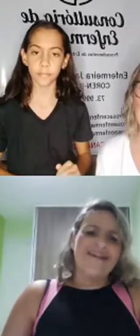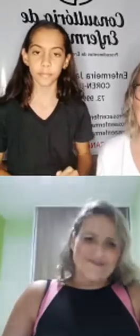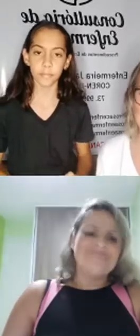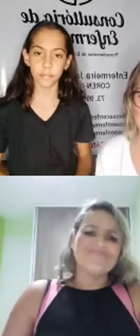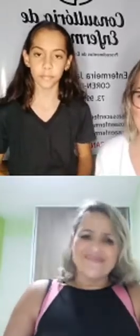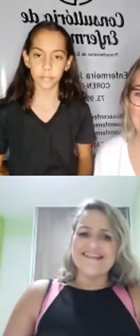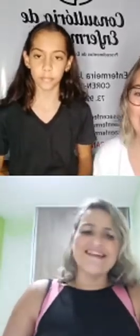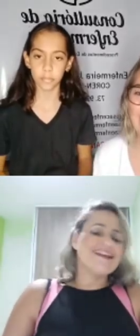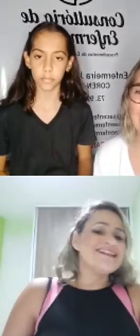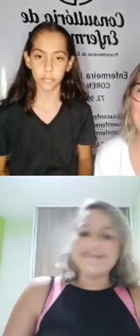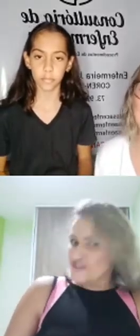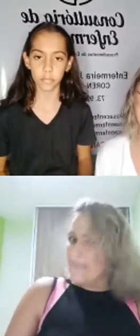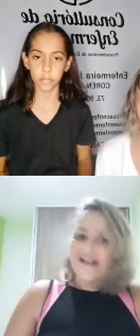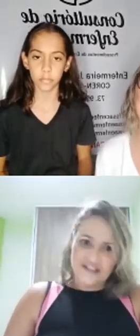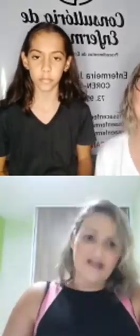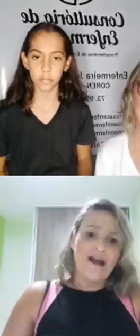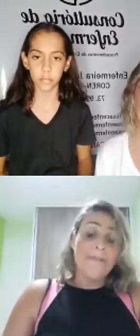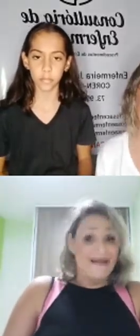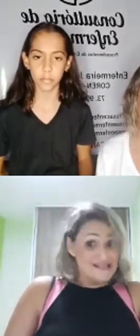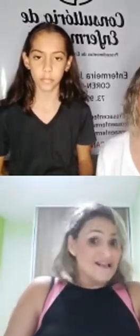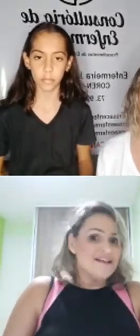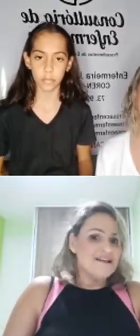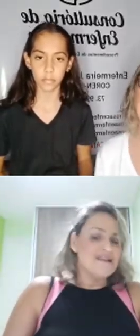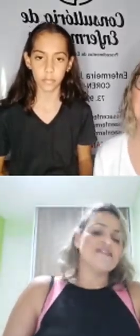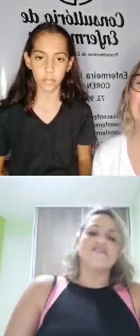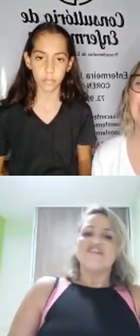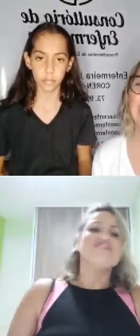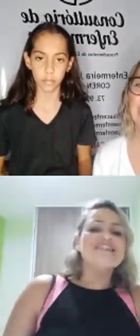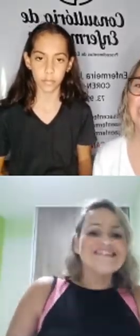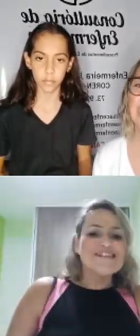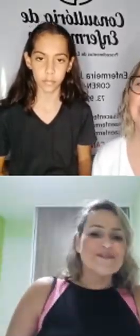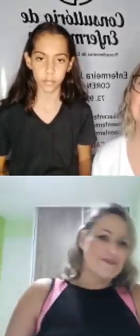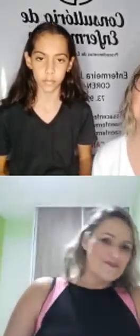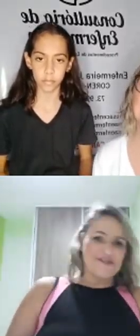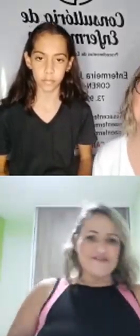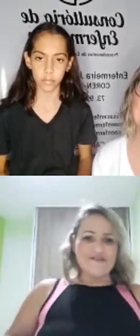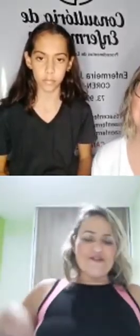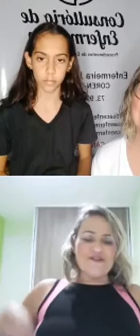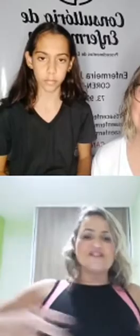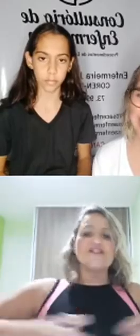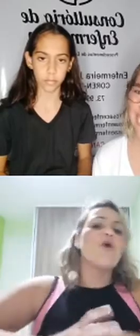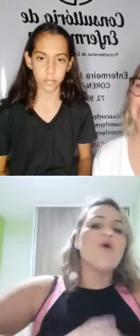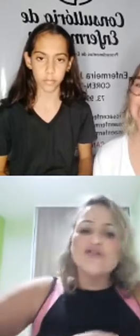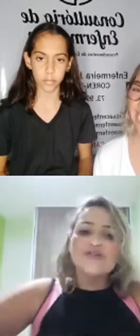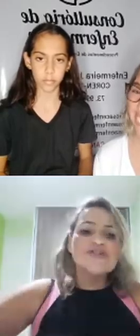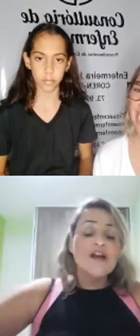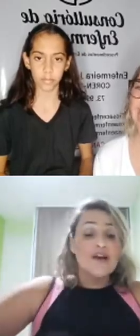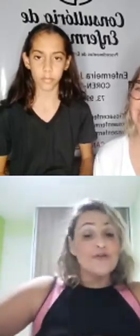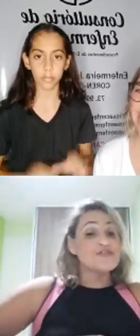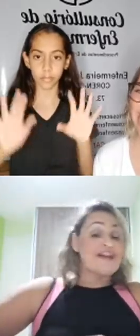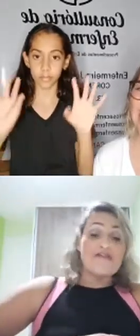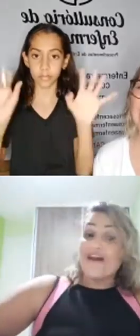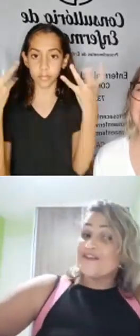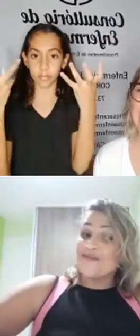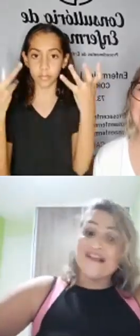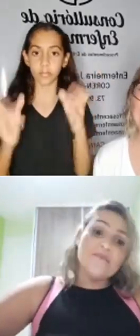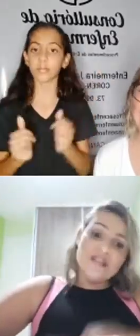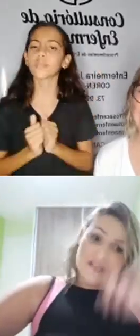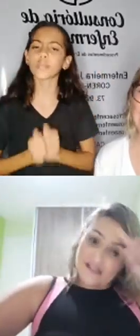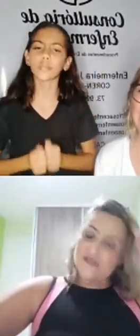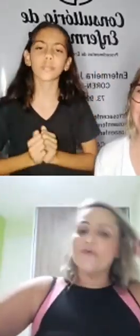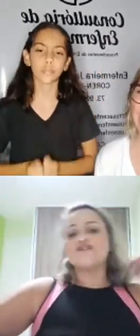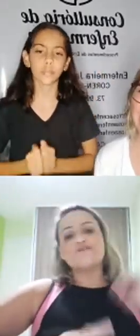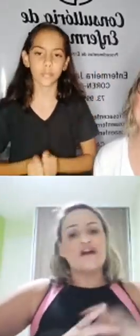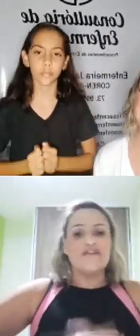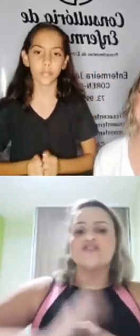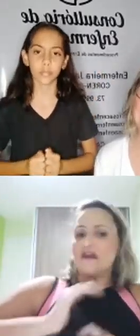Já É, basta. já basta. Mas aí tem as festinhas, os novos encontros, os cafés com as amigas,